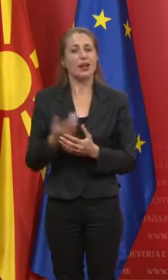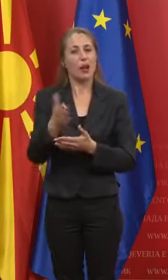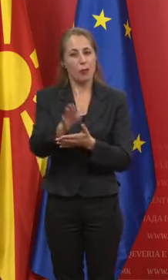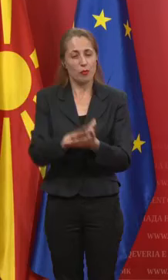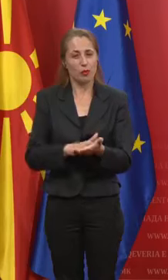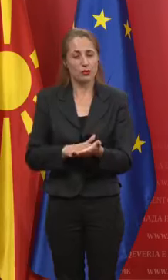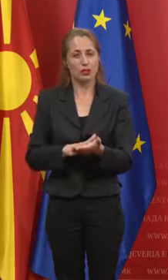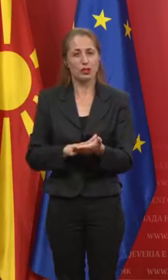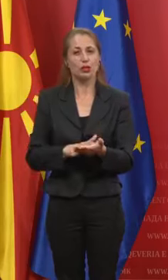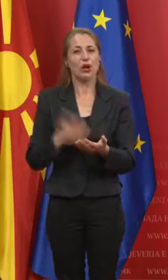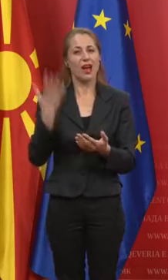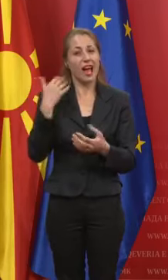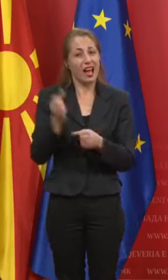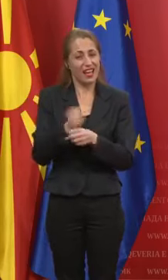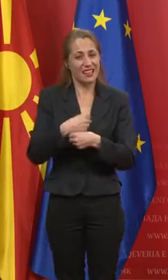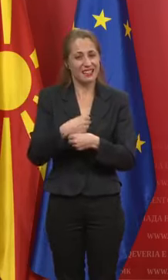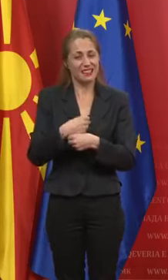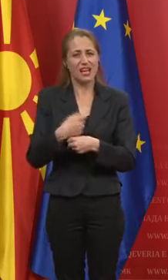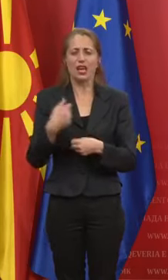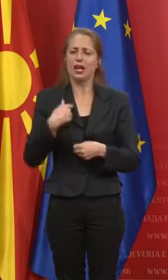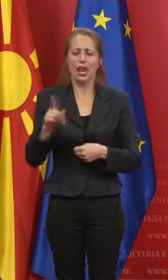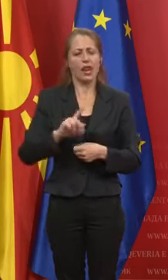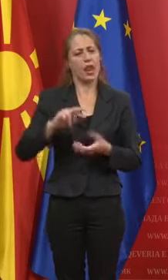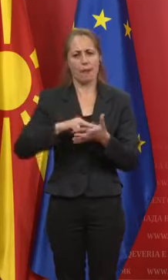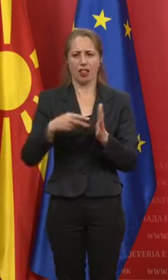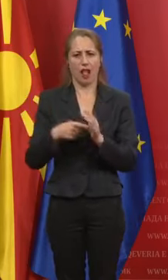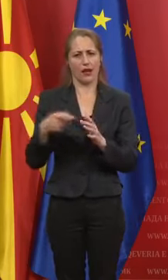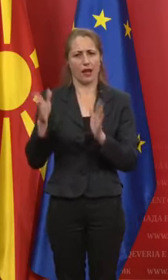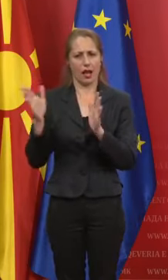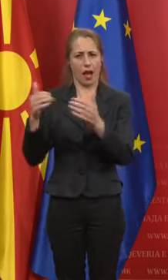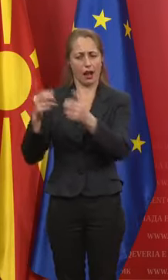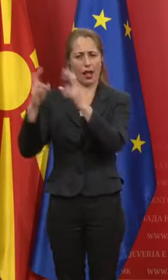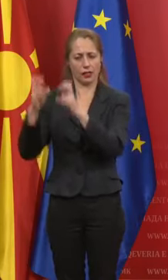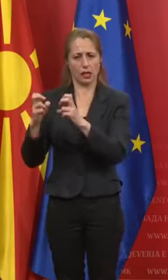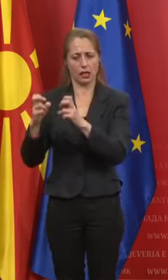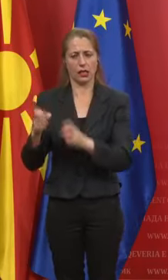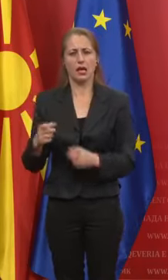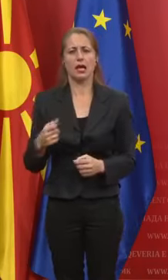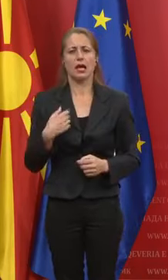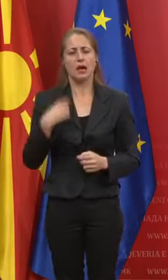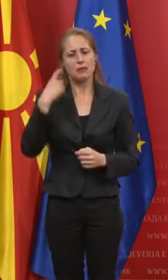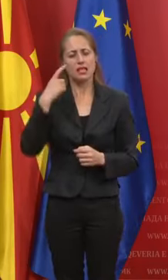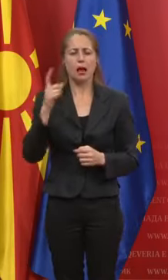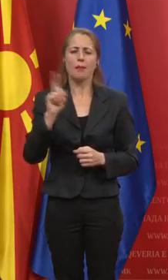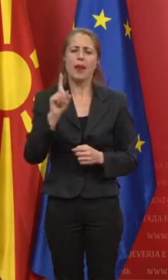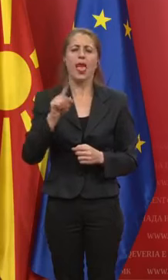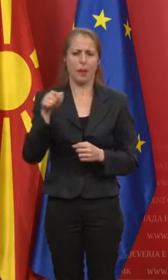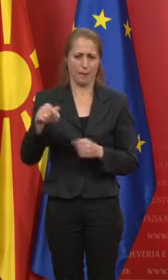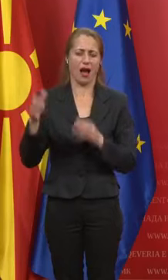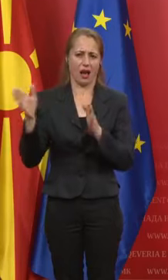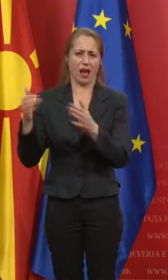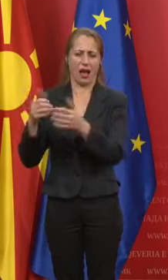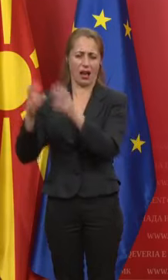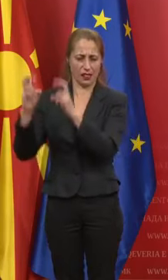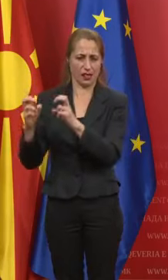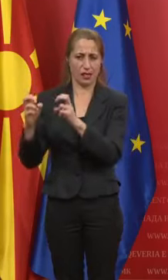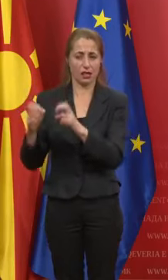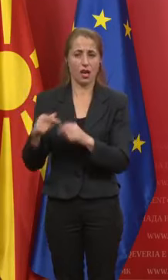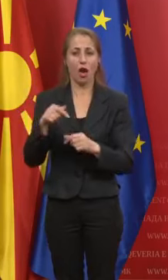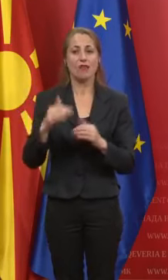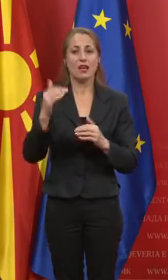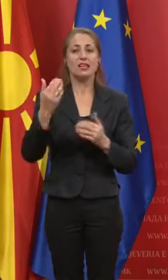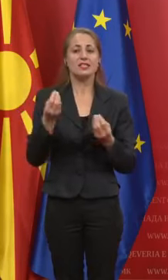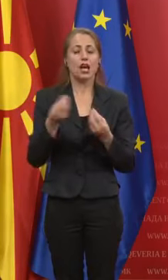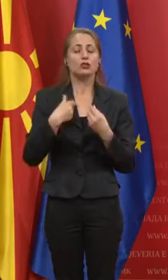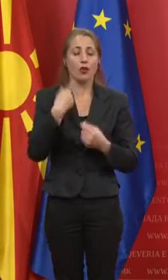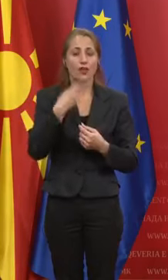почетокот на кризата за сега не го планираме. И искрено се надевам дека нема да стигнеме до таму и затоа се овие мерки што ги